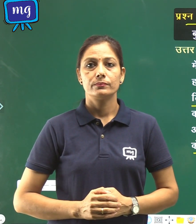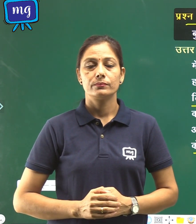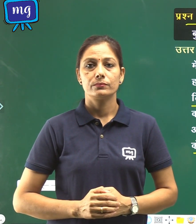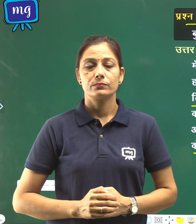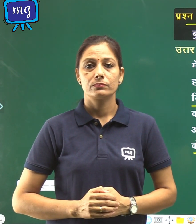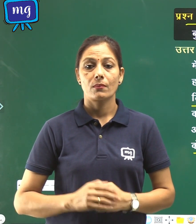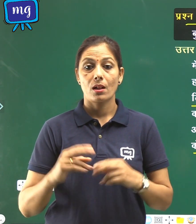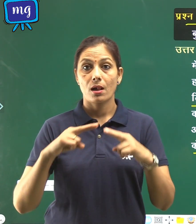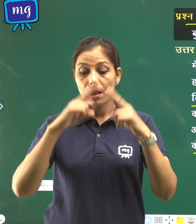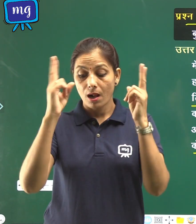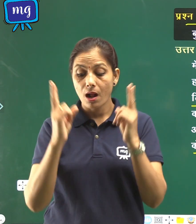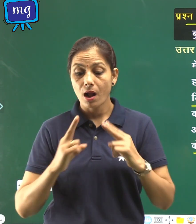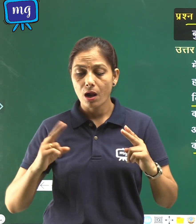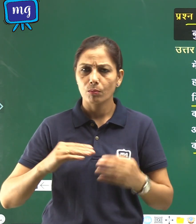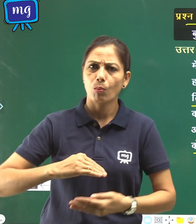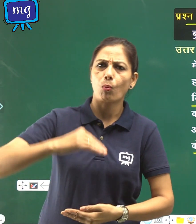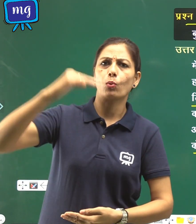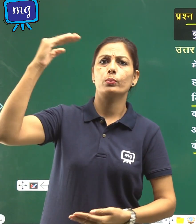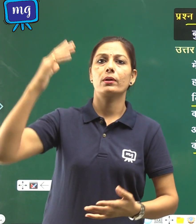आकार में बड़ा होता है,